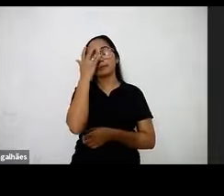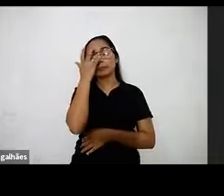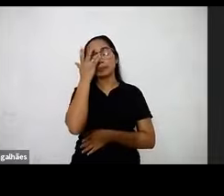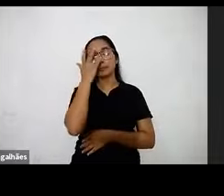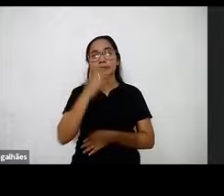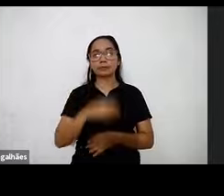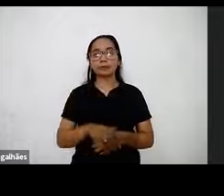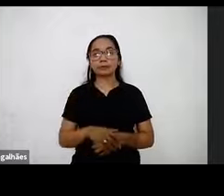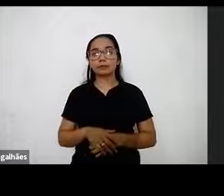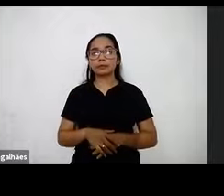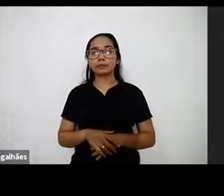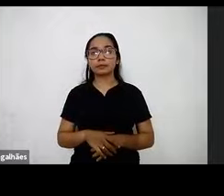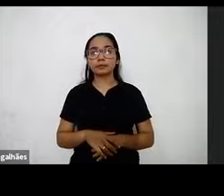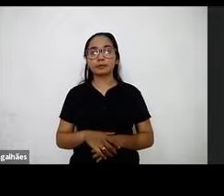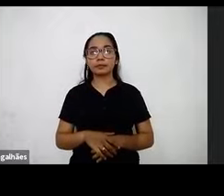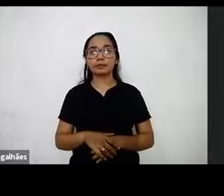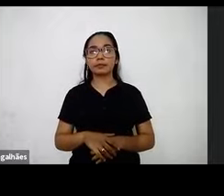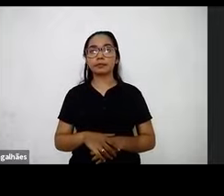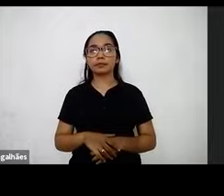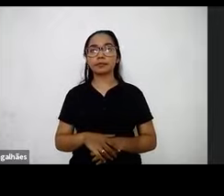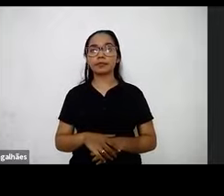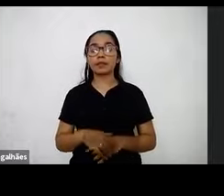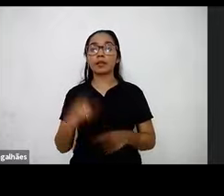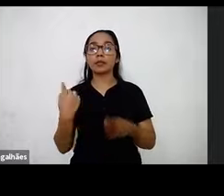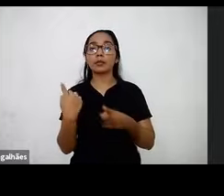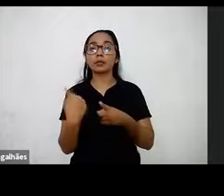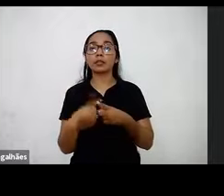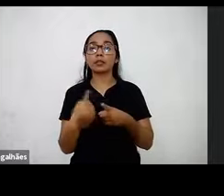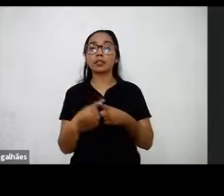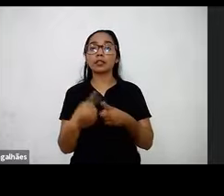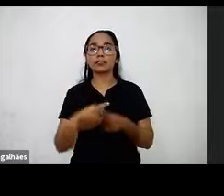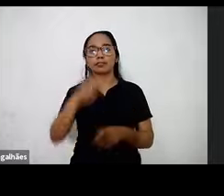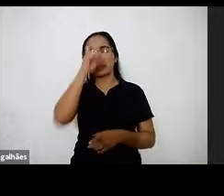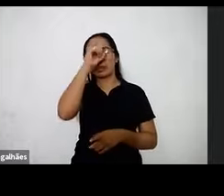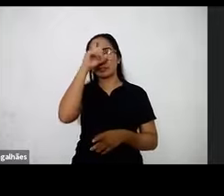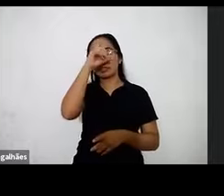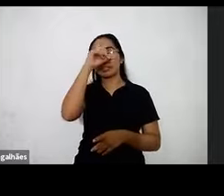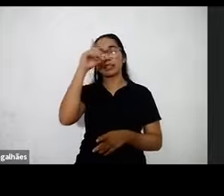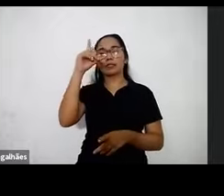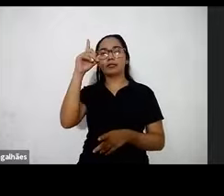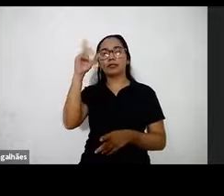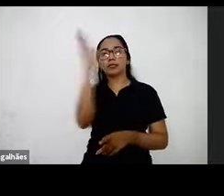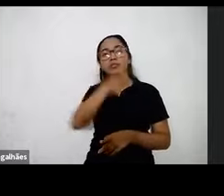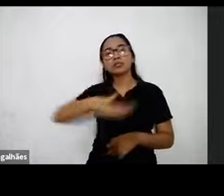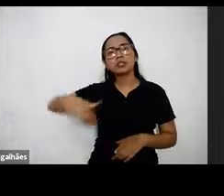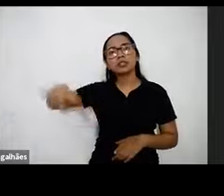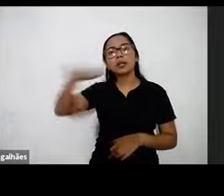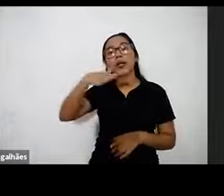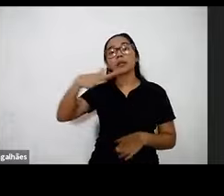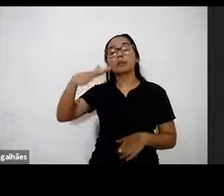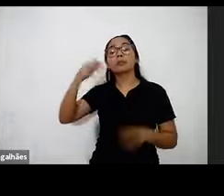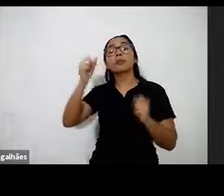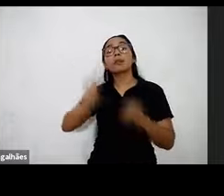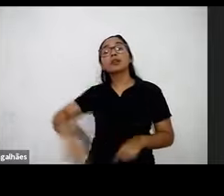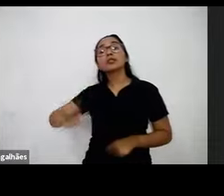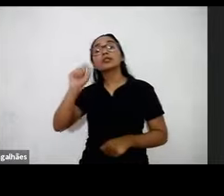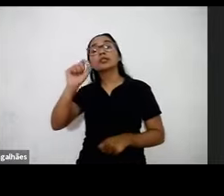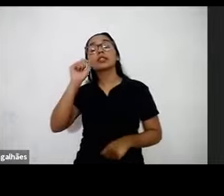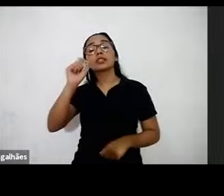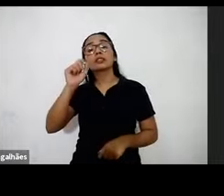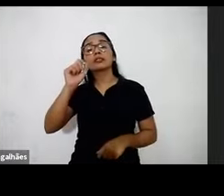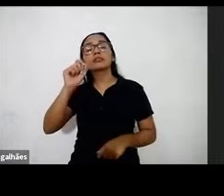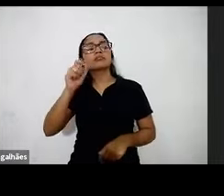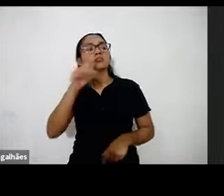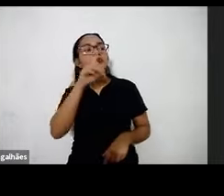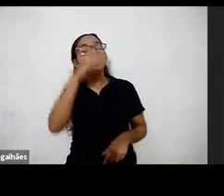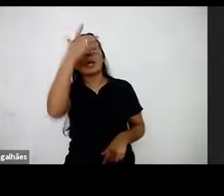hospitais gerais podem também atender pessoas que, de repente, precisam de um atendimento à crise em decorrência de um transtorno mental. Existem